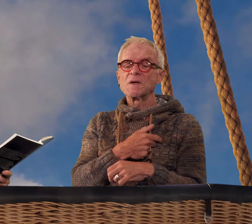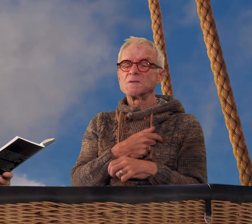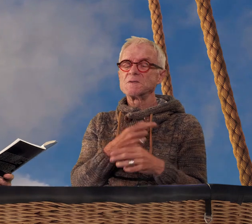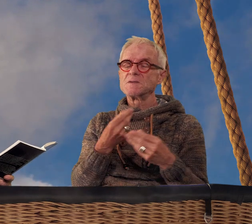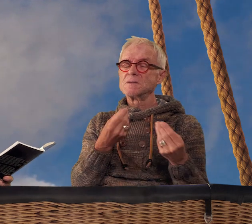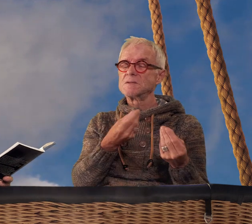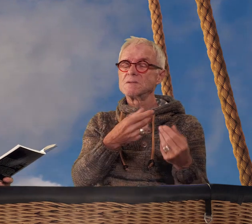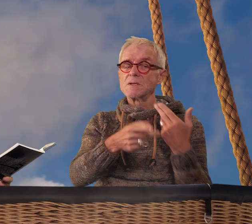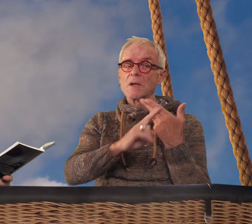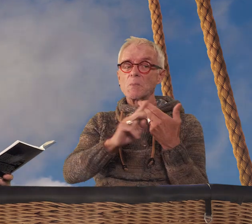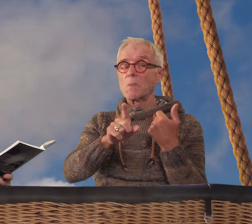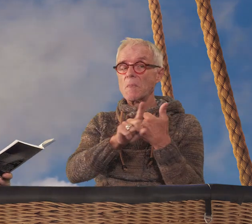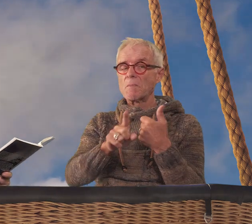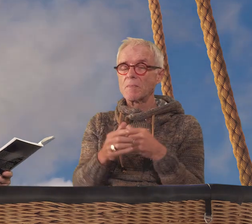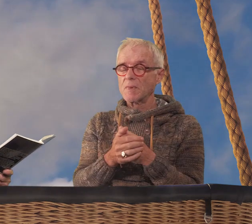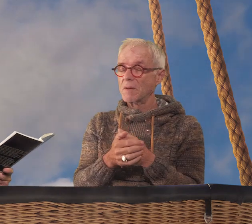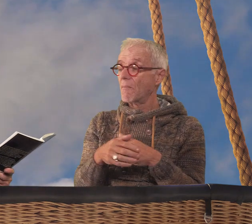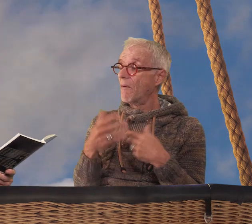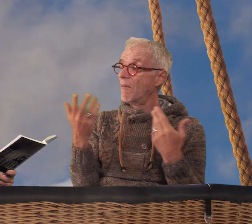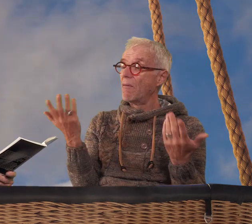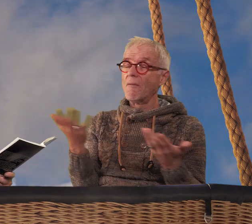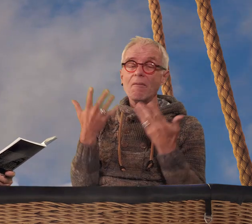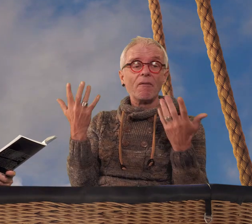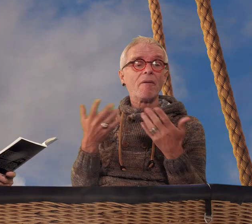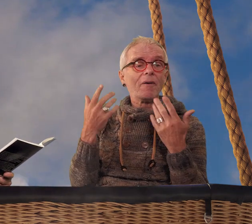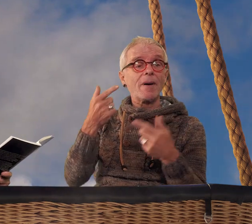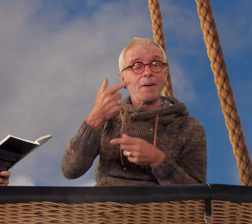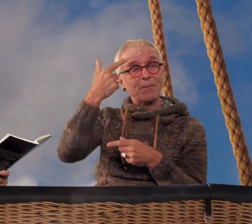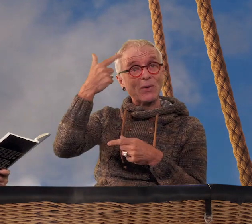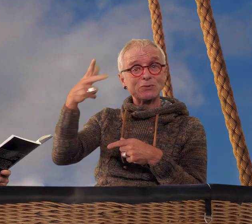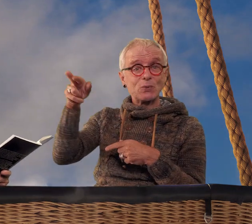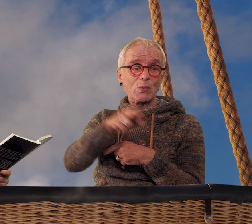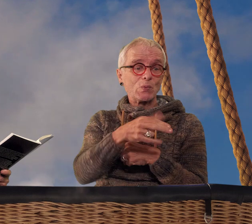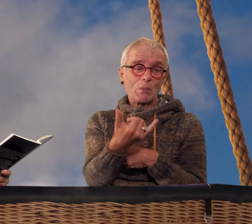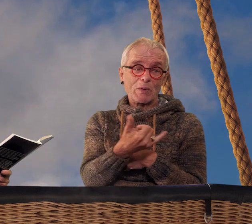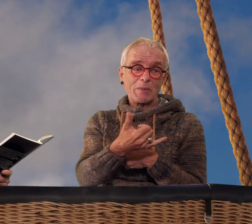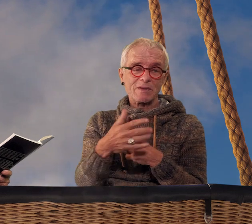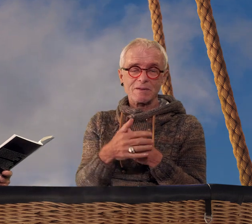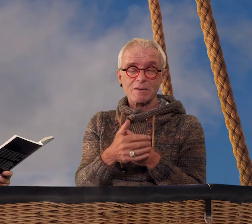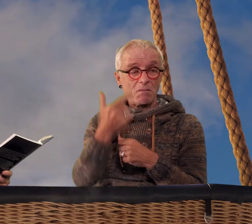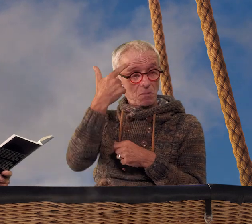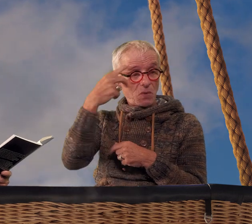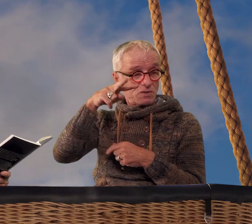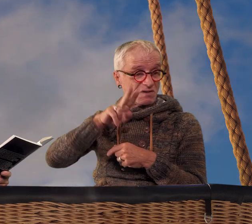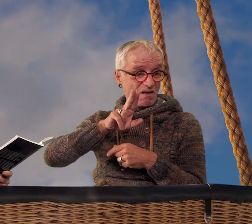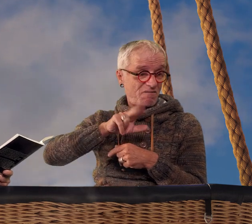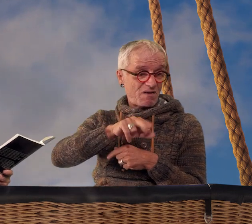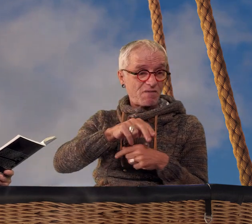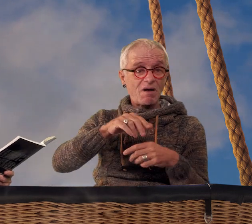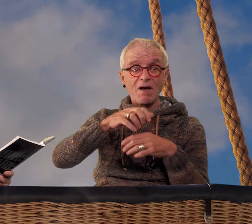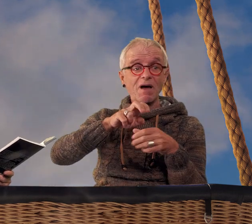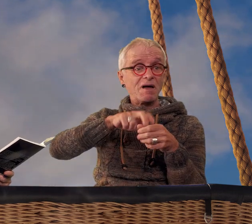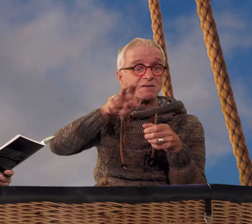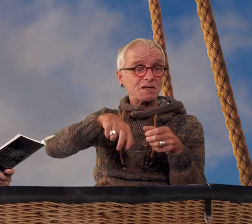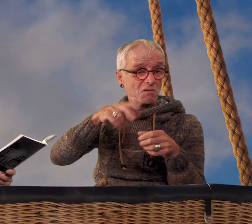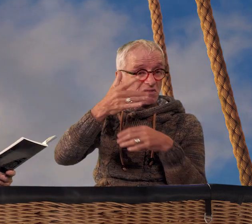léger avec lequel il me parlait. « Bah ! Ne songeons pas au retour. Croyez-vous donc que je tarderais à descendre ?